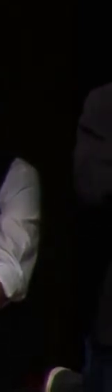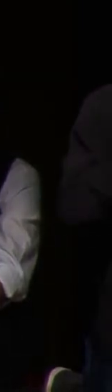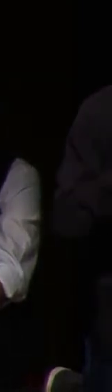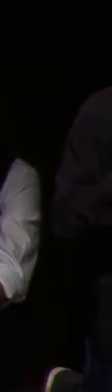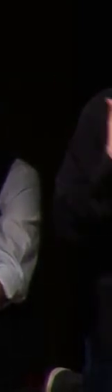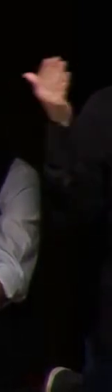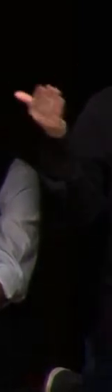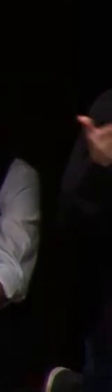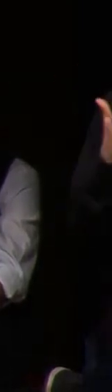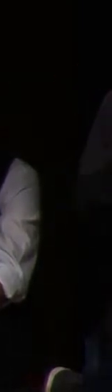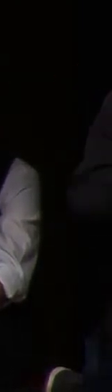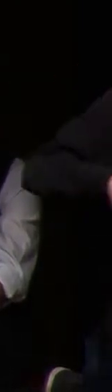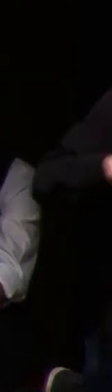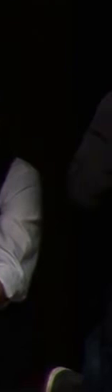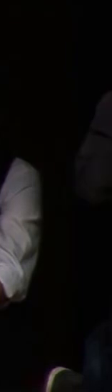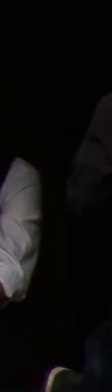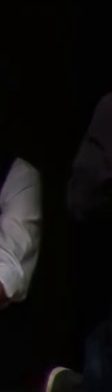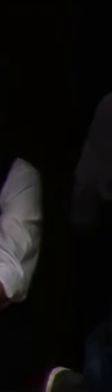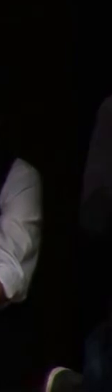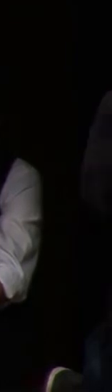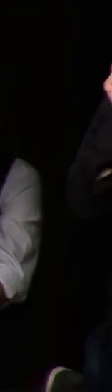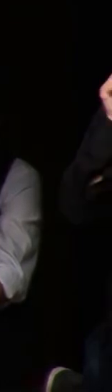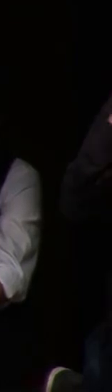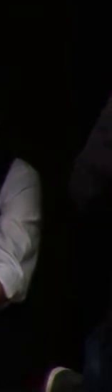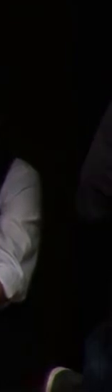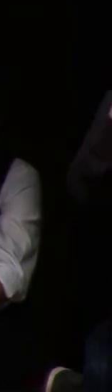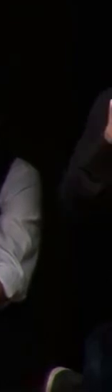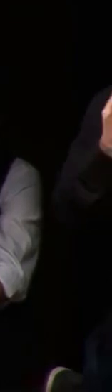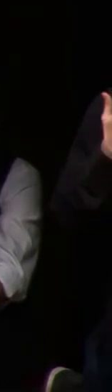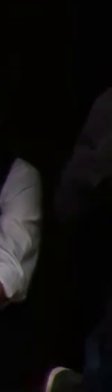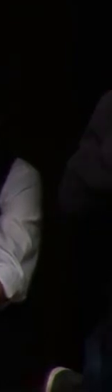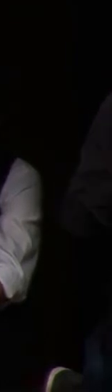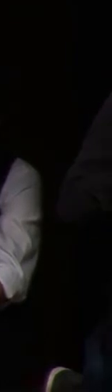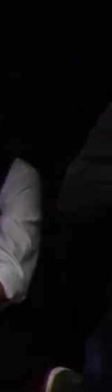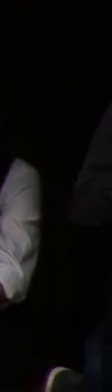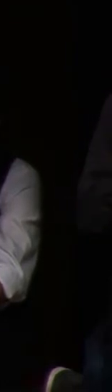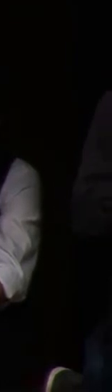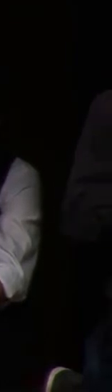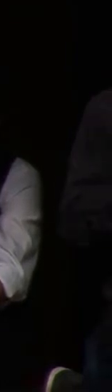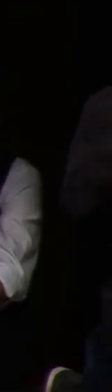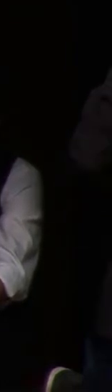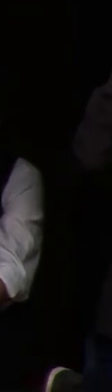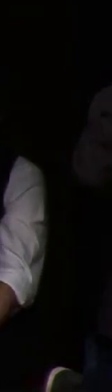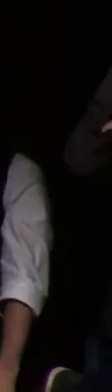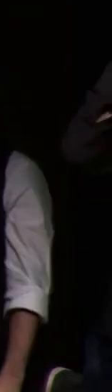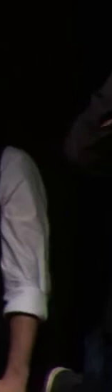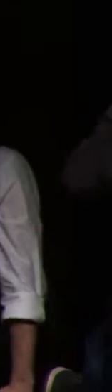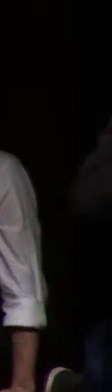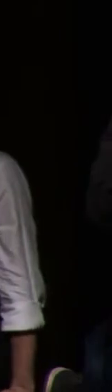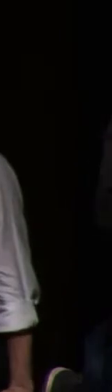seu sí i que a més era un triomf nostre, que el van fer seu, també era una drecera per convertir i per convèncer-nos de